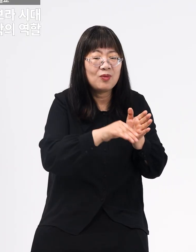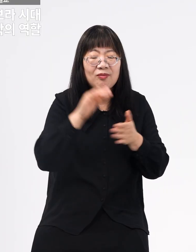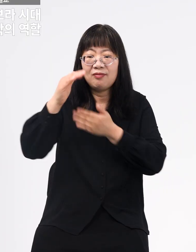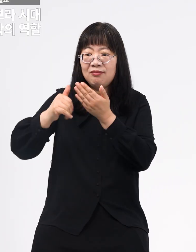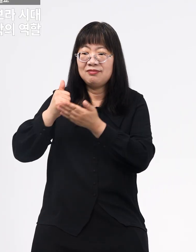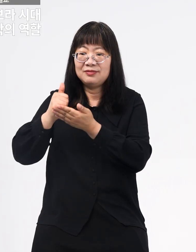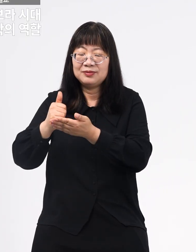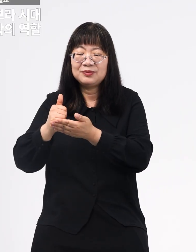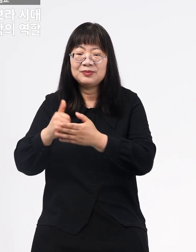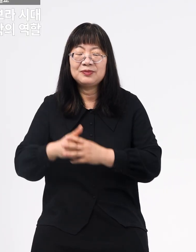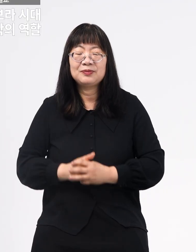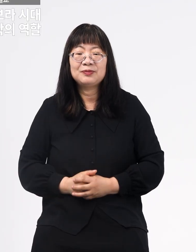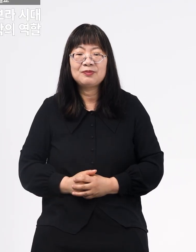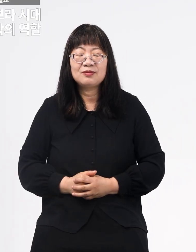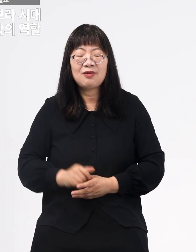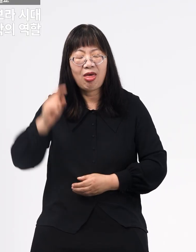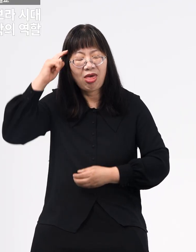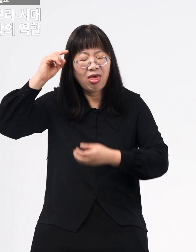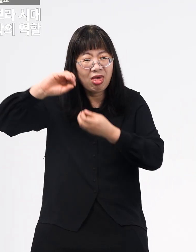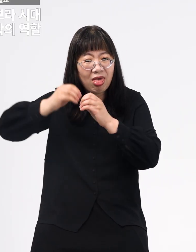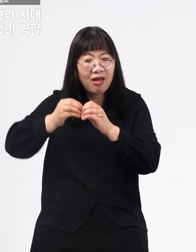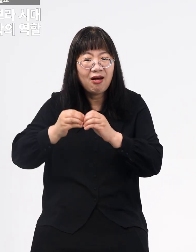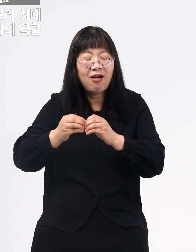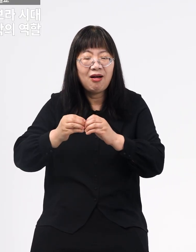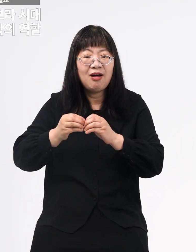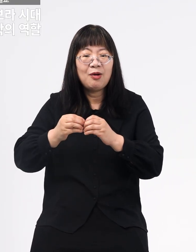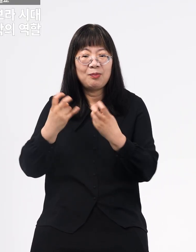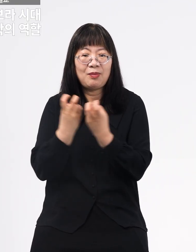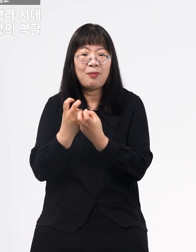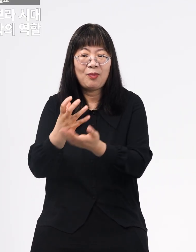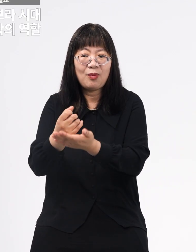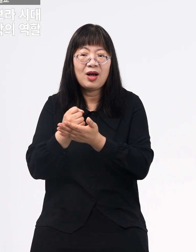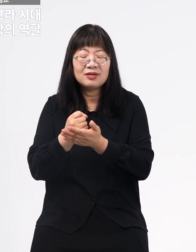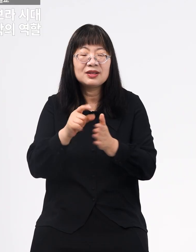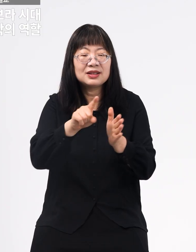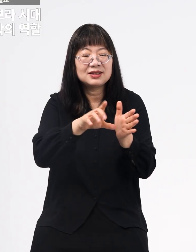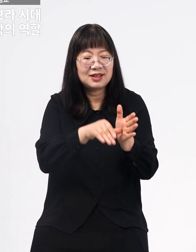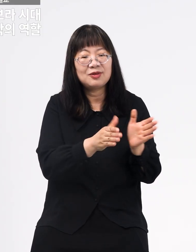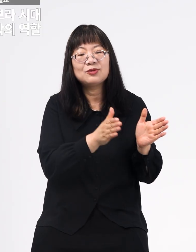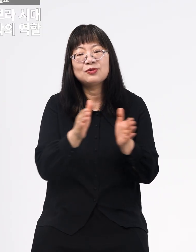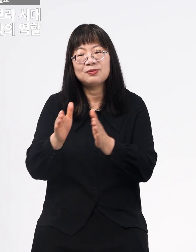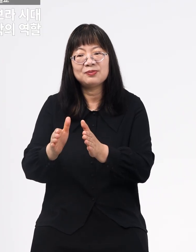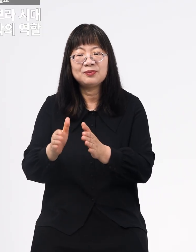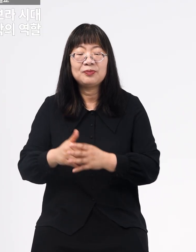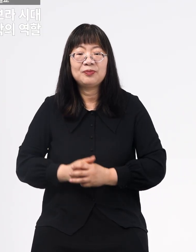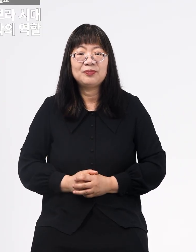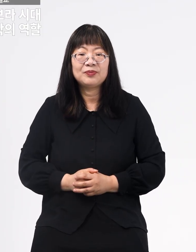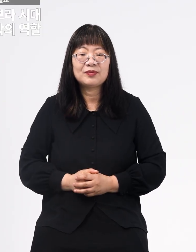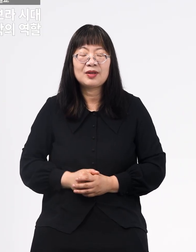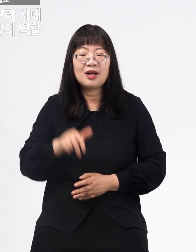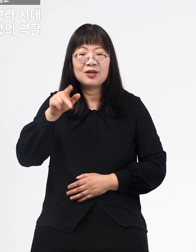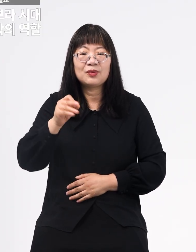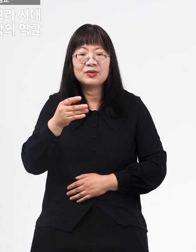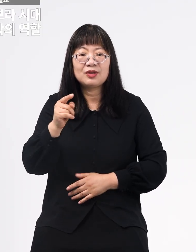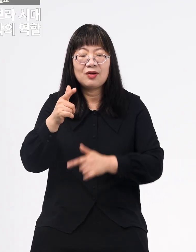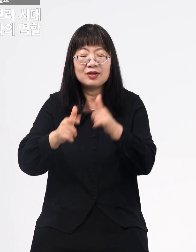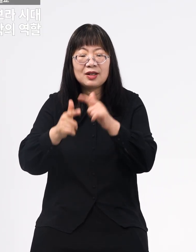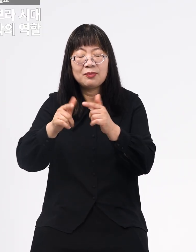하나님은 전혀 엉뚱한 카드로 그 시대를 준비시킵니다. 종려나무